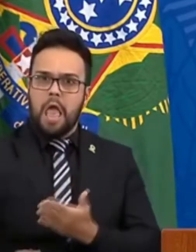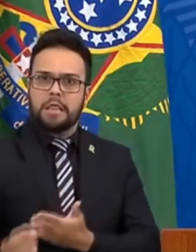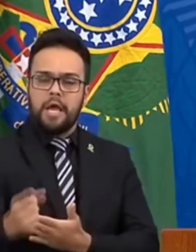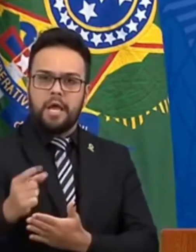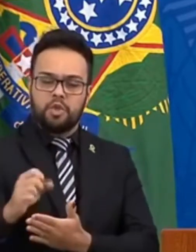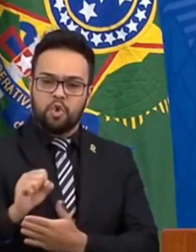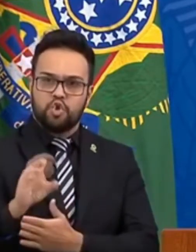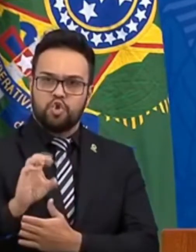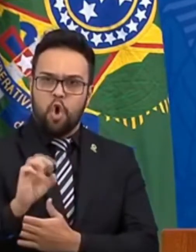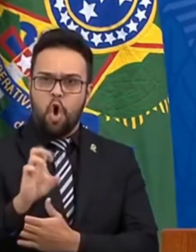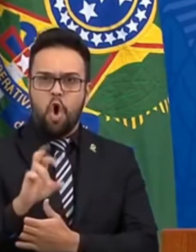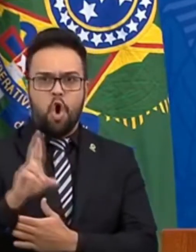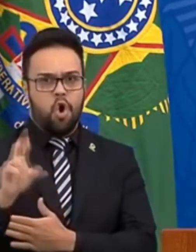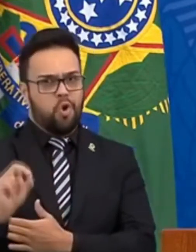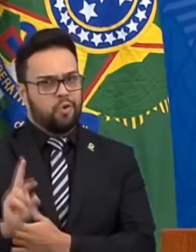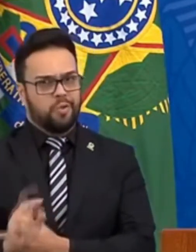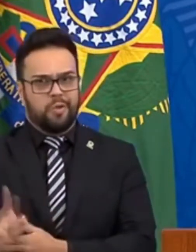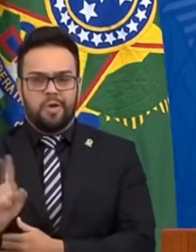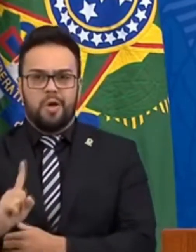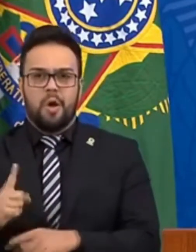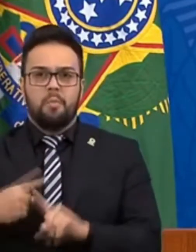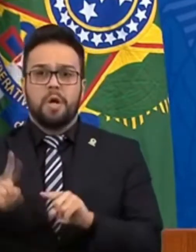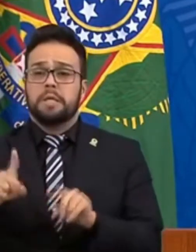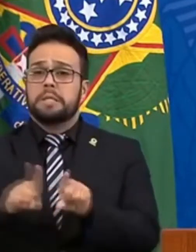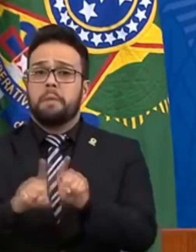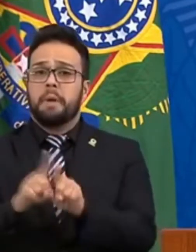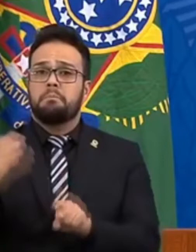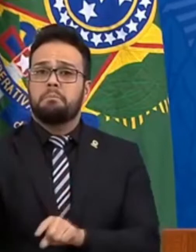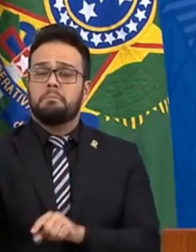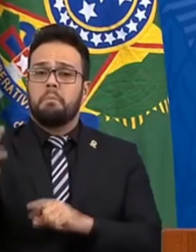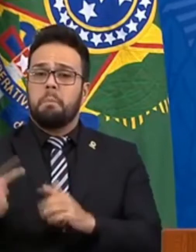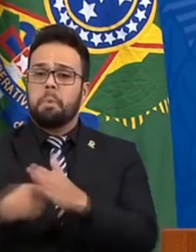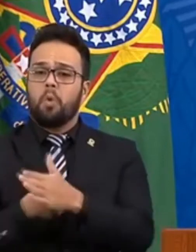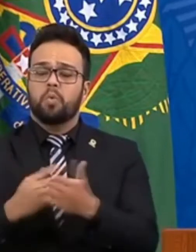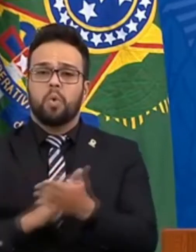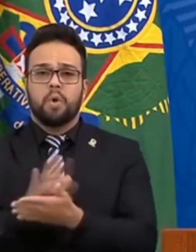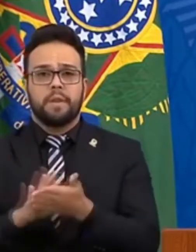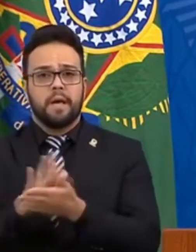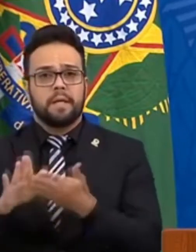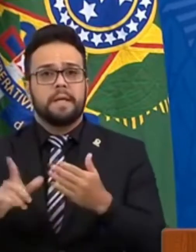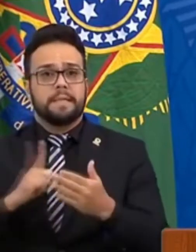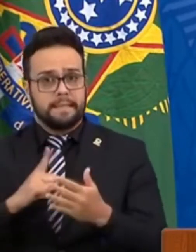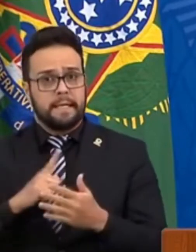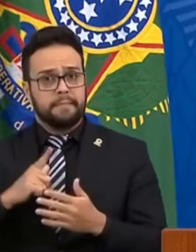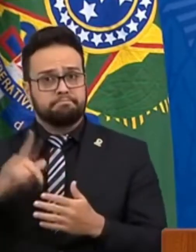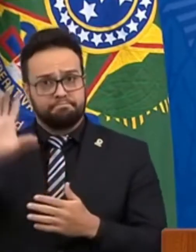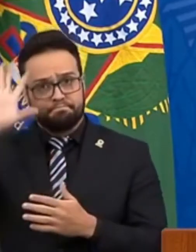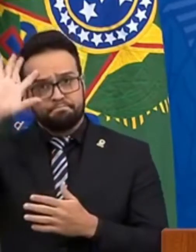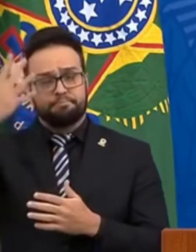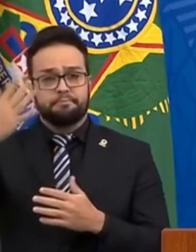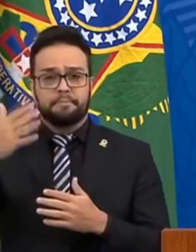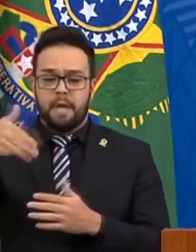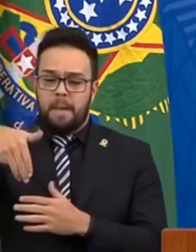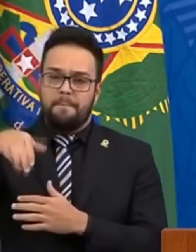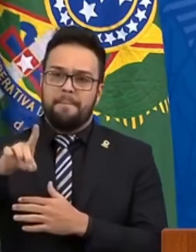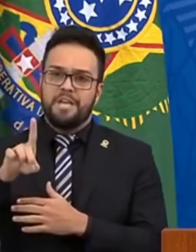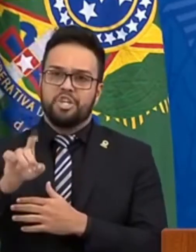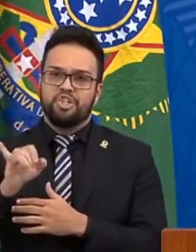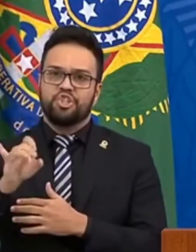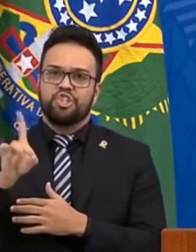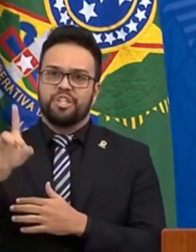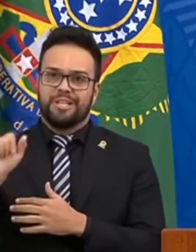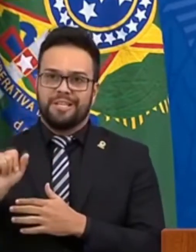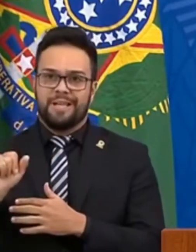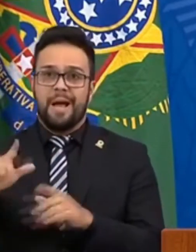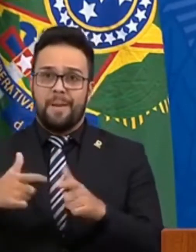e em nenhum momento eu fui consultado sobre medidas adotadas por grande parte dos